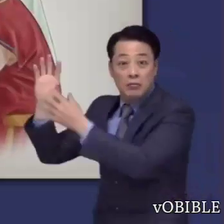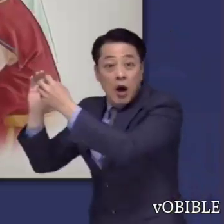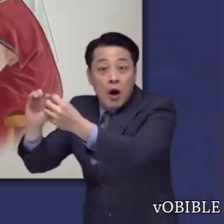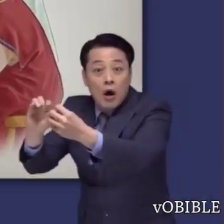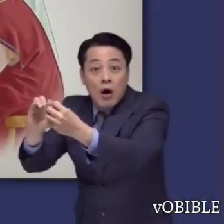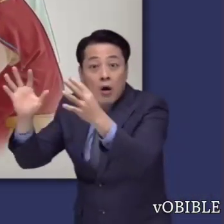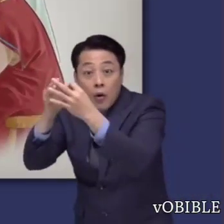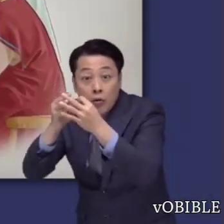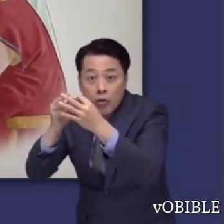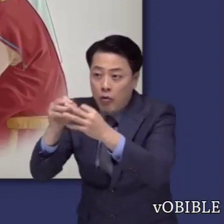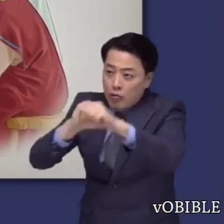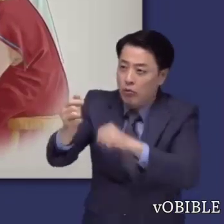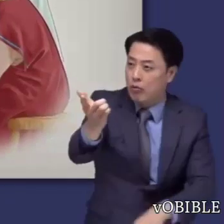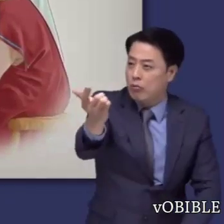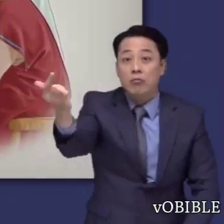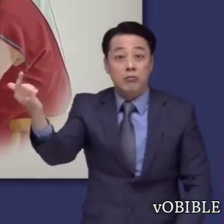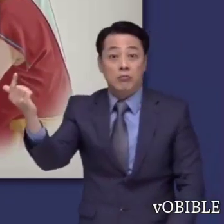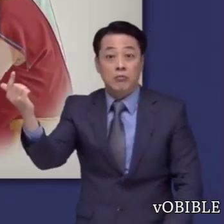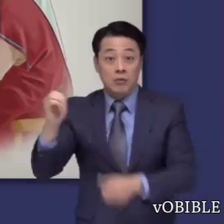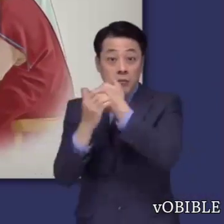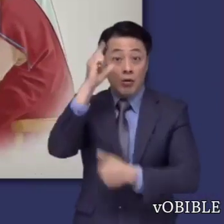基督徒也受到影响。